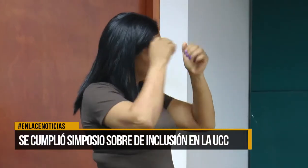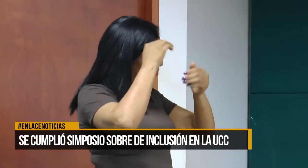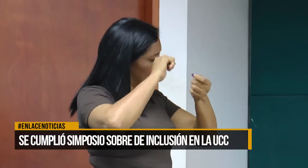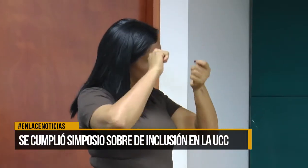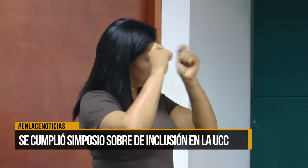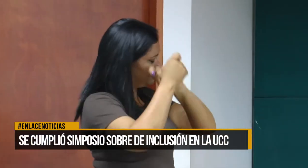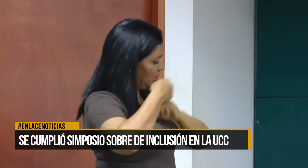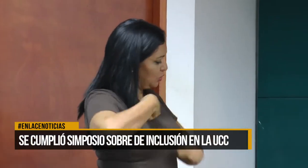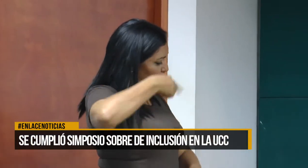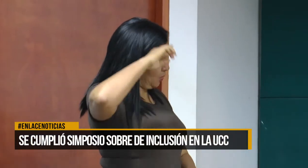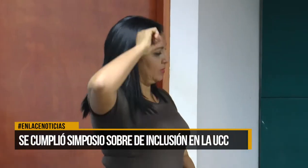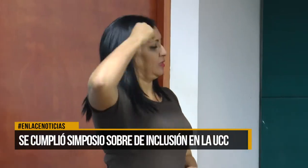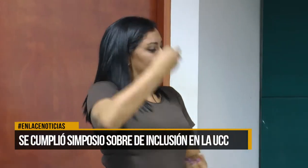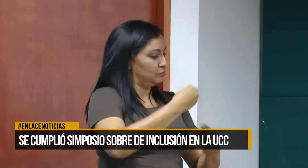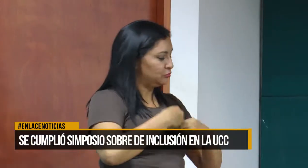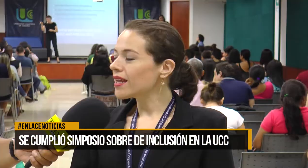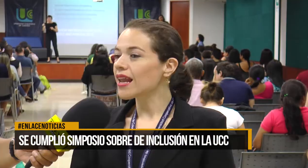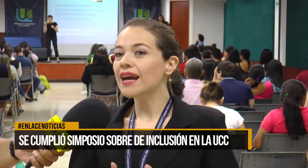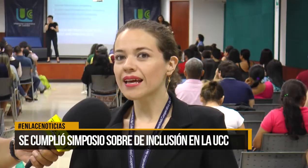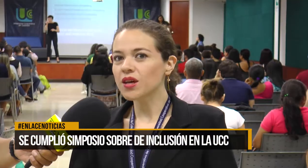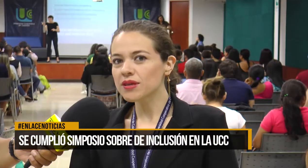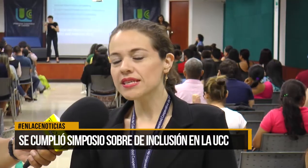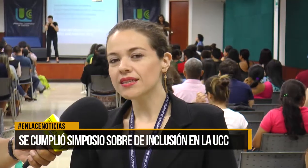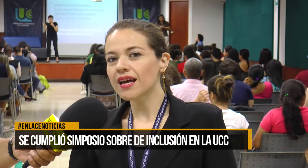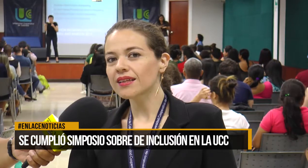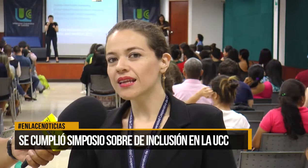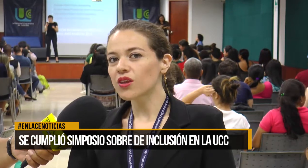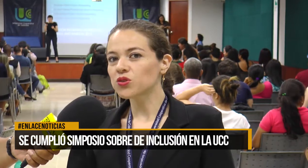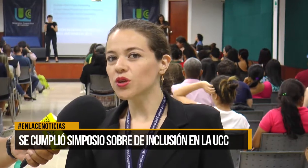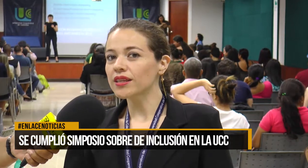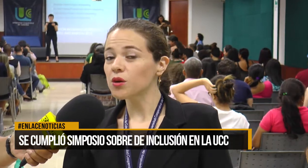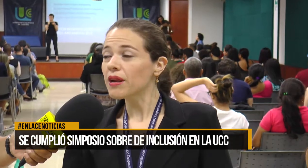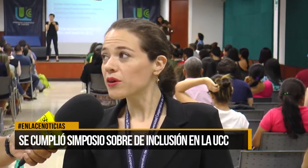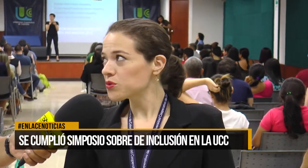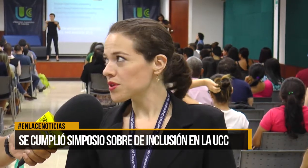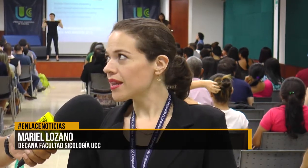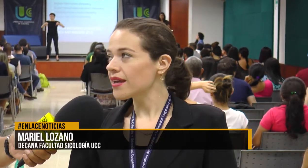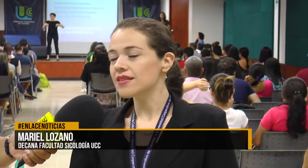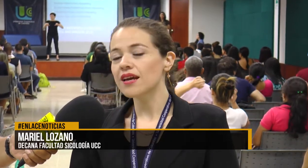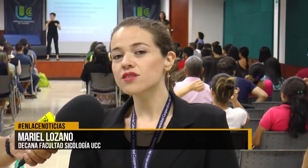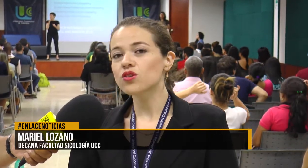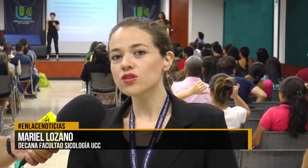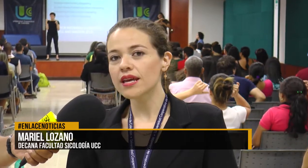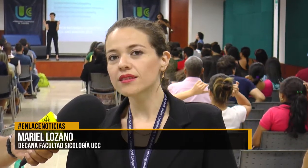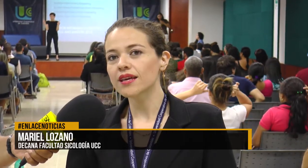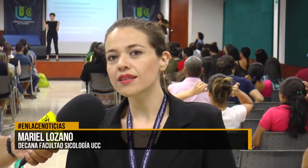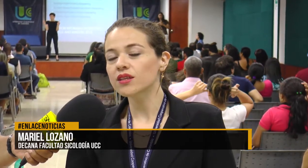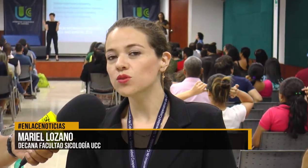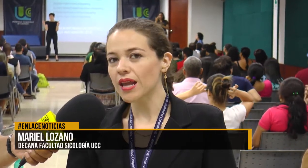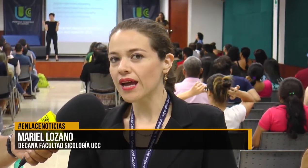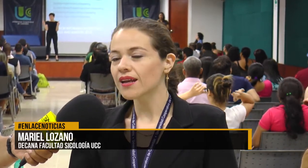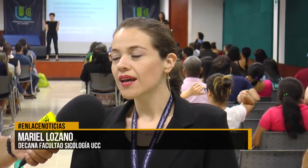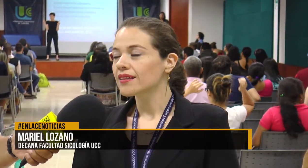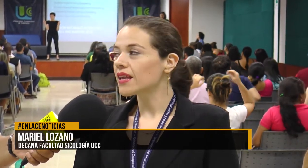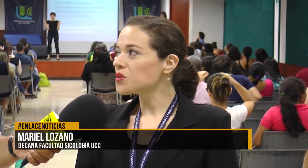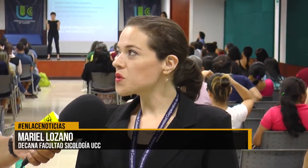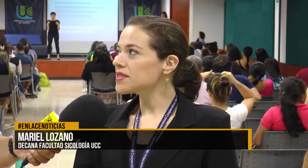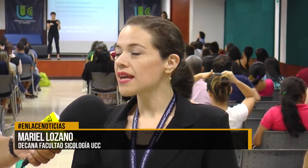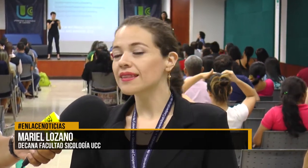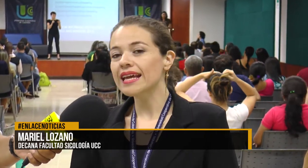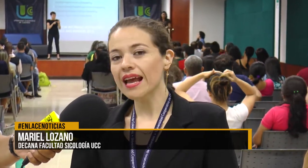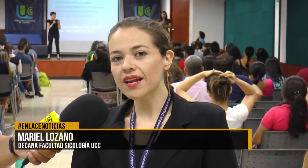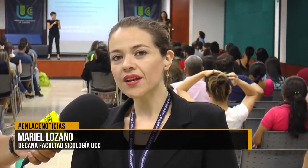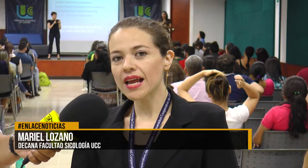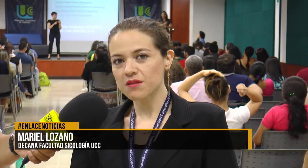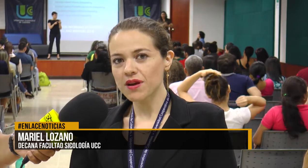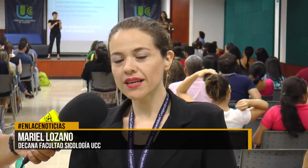Barranca Bermeja. Contamos con la grata visita de la doctora Debra Russell. Ella es docente titular de la